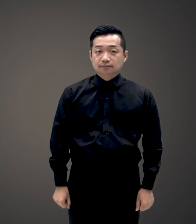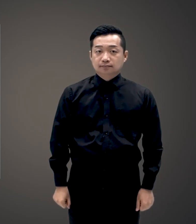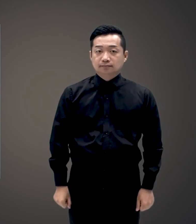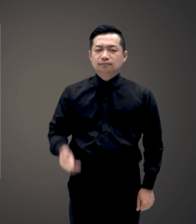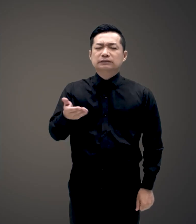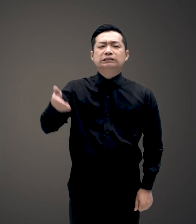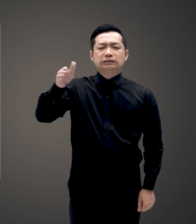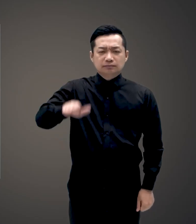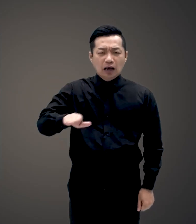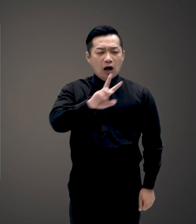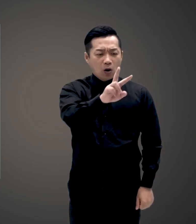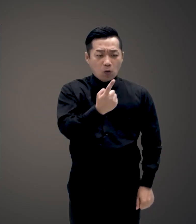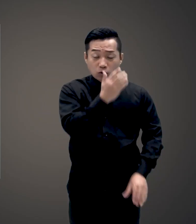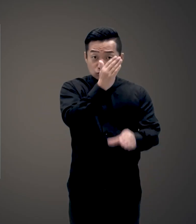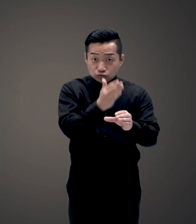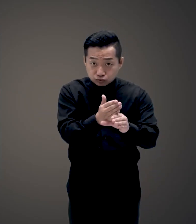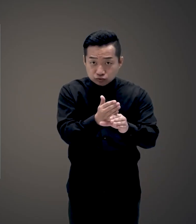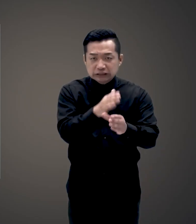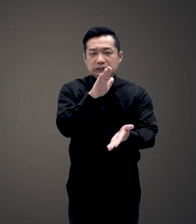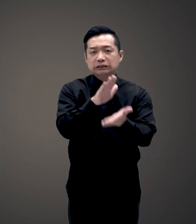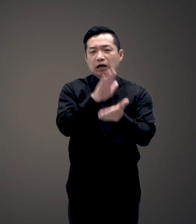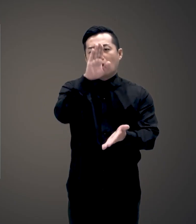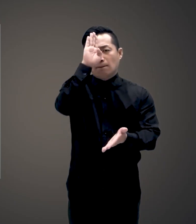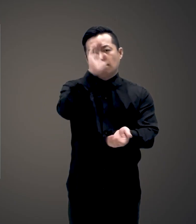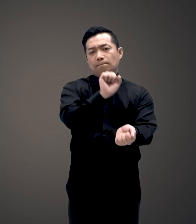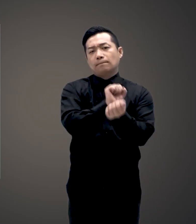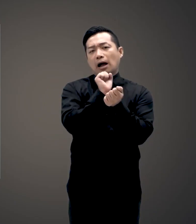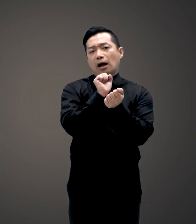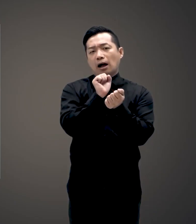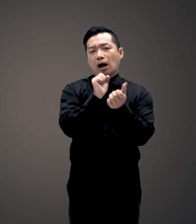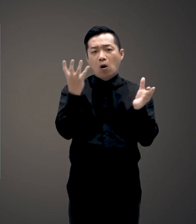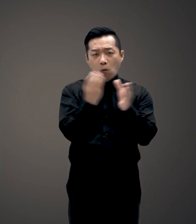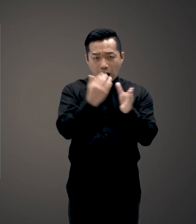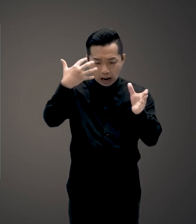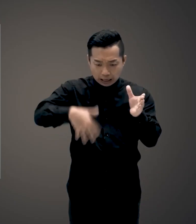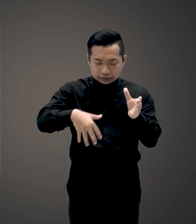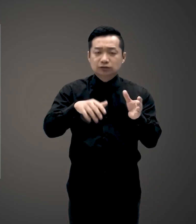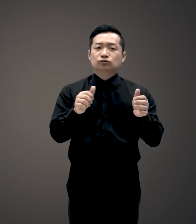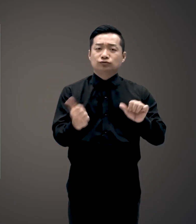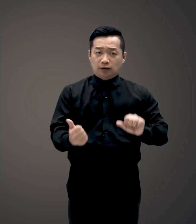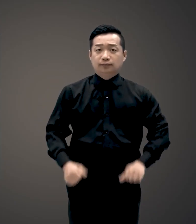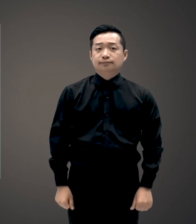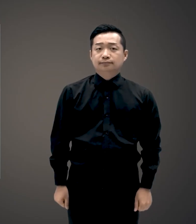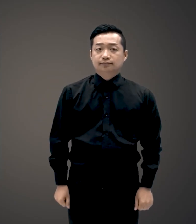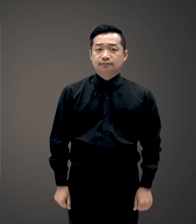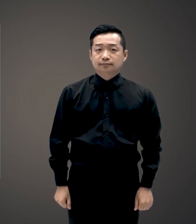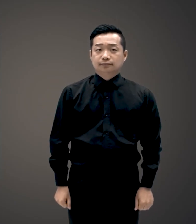그러나 여행에서 돌아오는 길에 열병에 걸려 끝내 완성하지 못하고 숨을 거두었다.